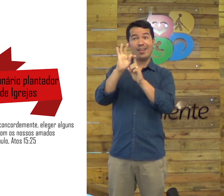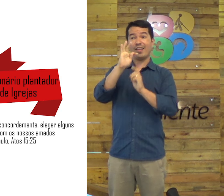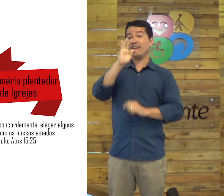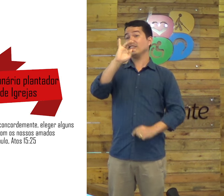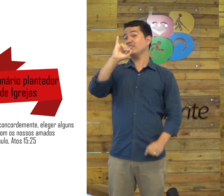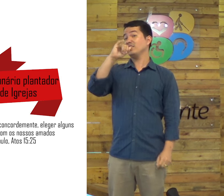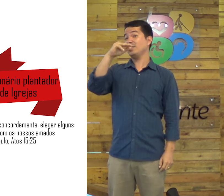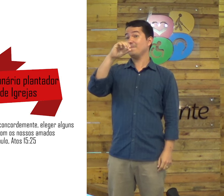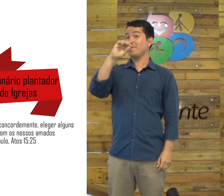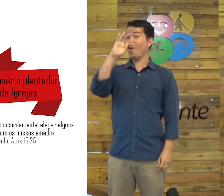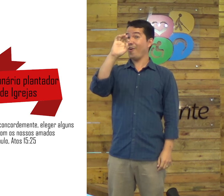Timóteo.